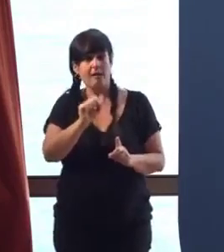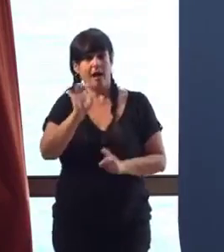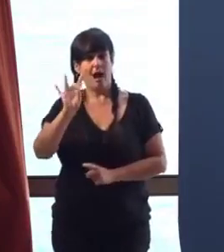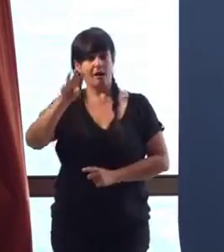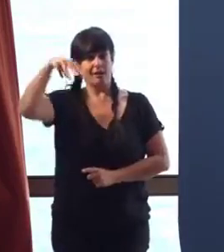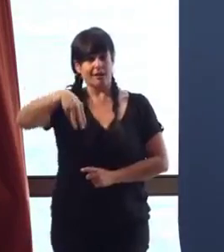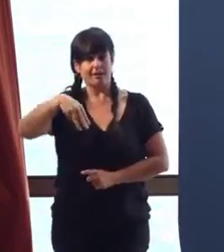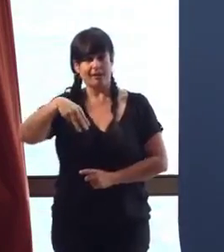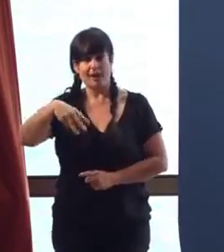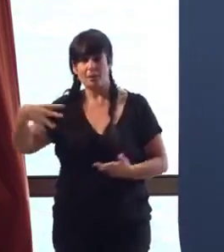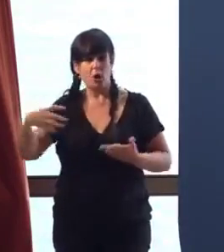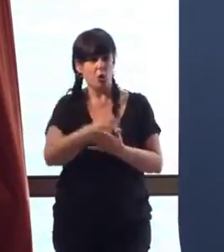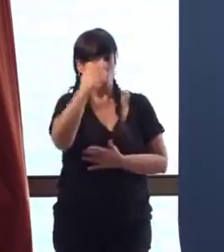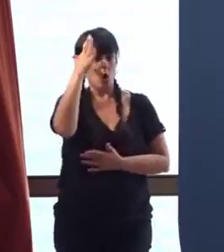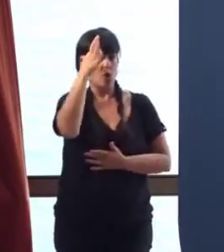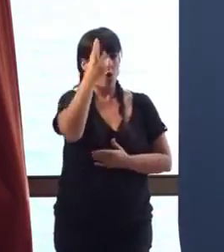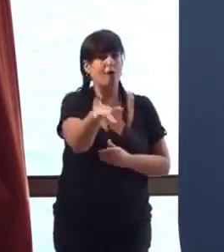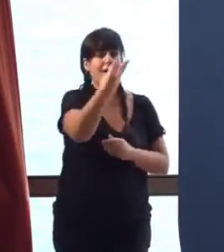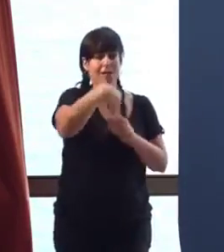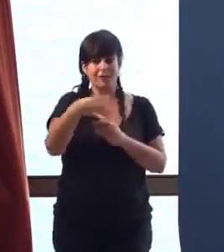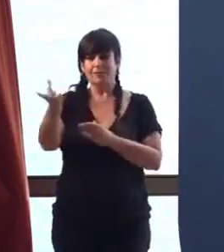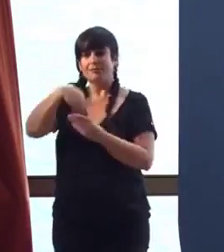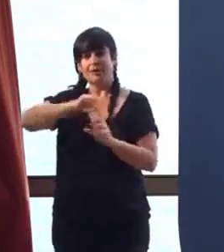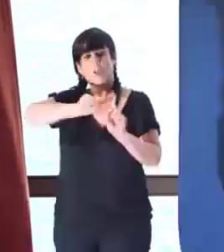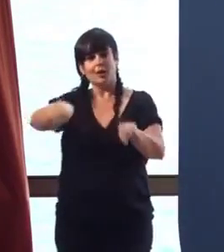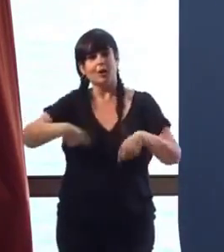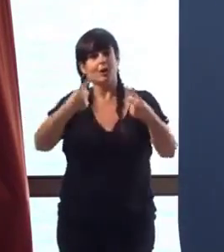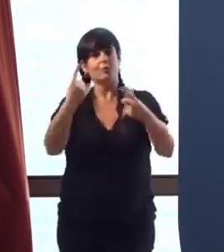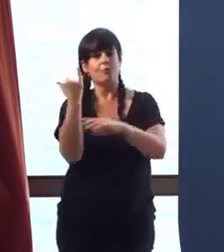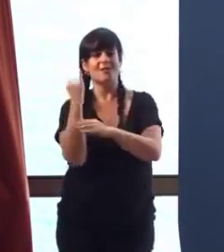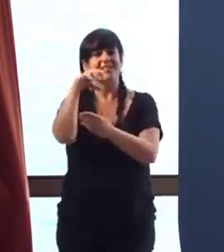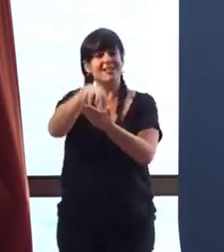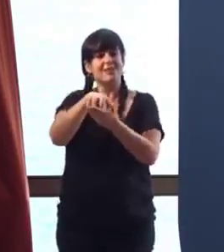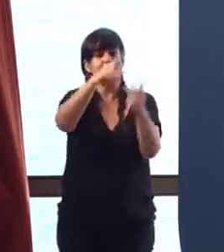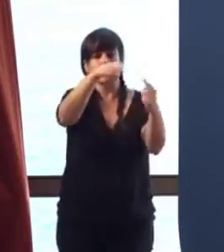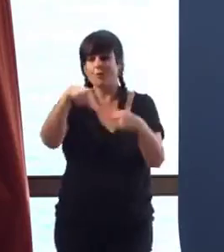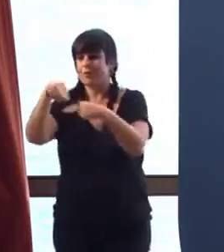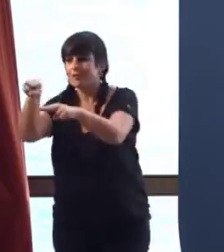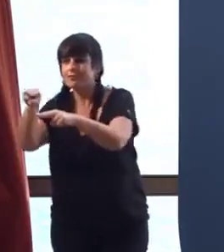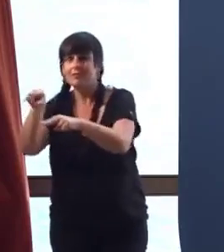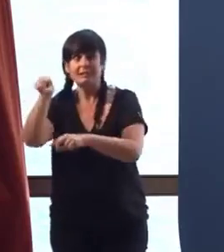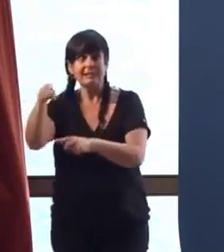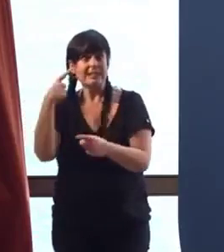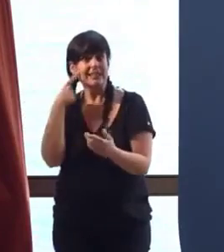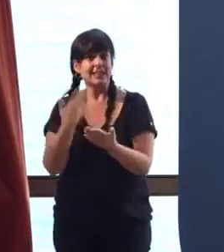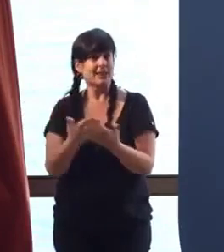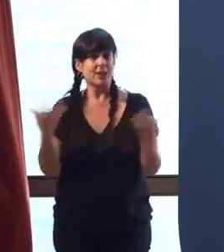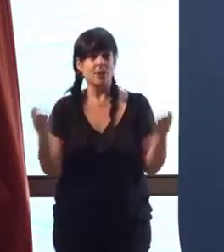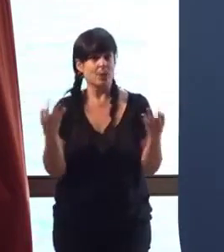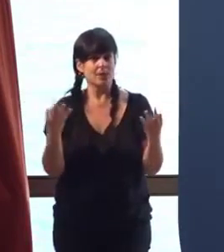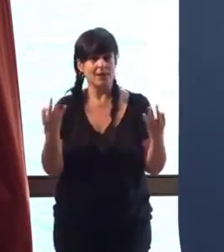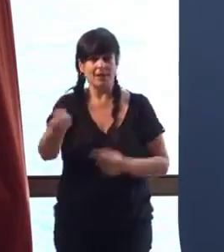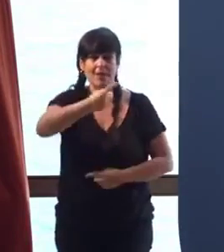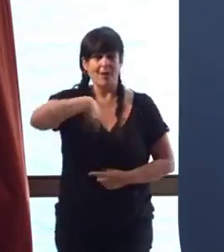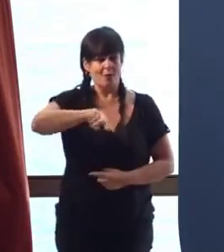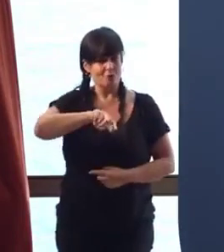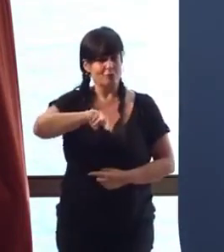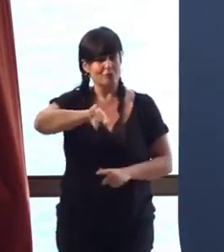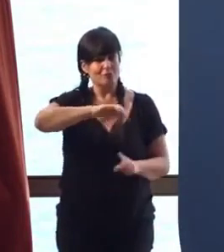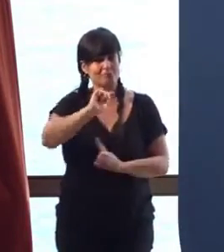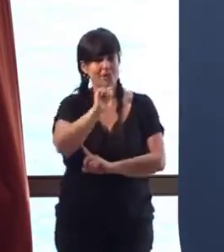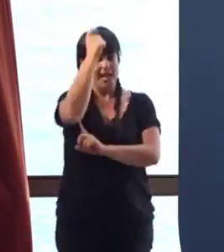dignidad también a las instituciones. Son la demostración, como Ada, como El Kichi, como Carmena, de que no solamente podemos ganar,